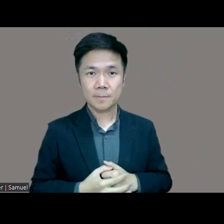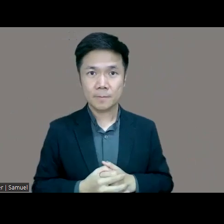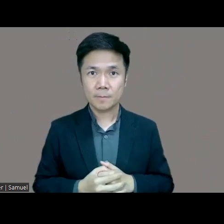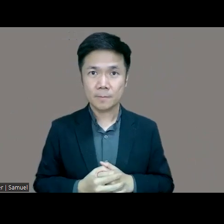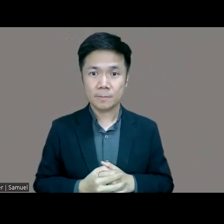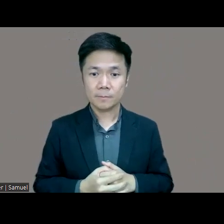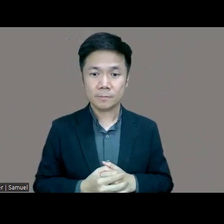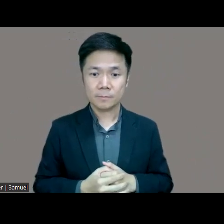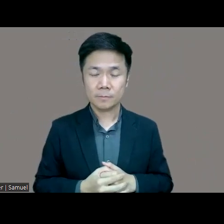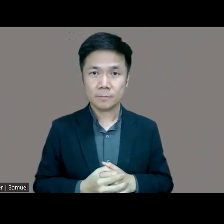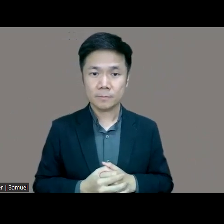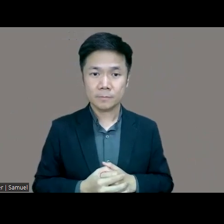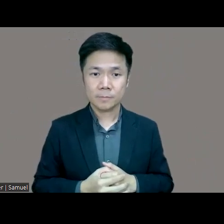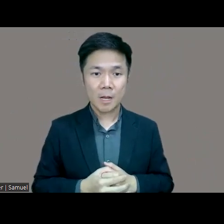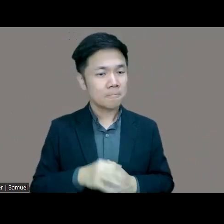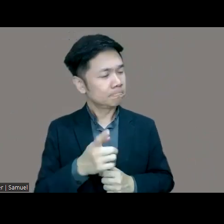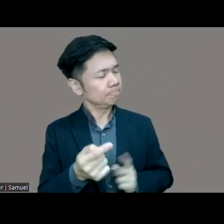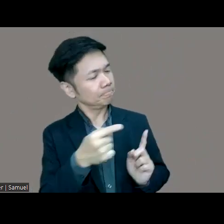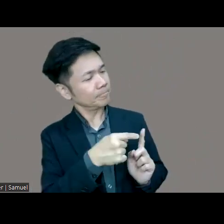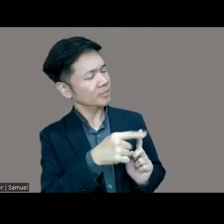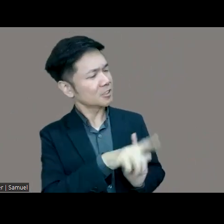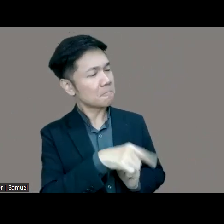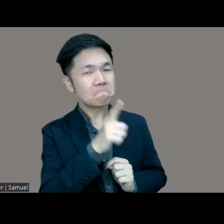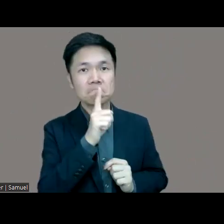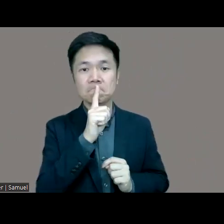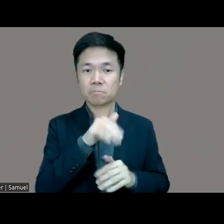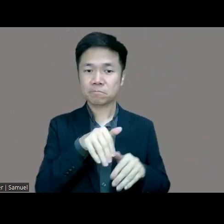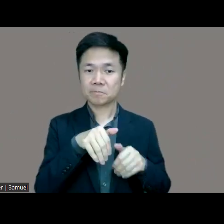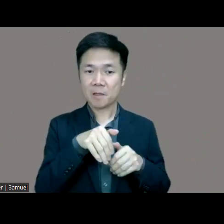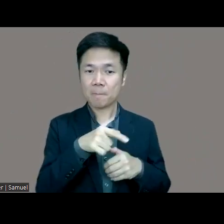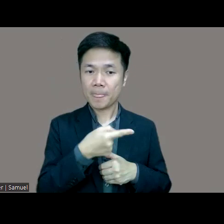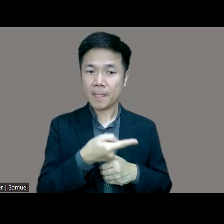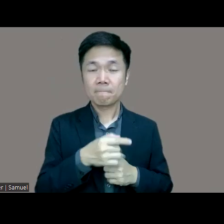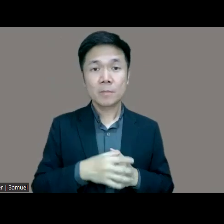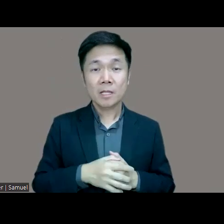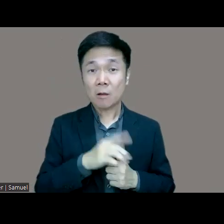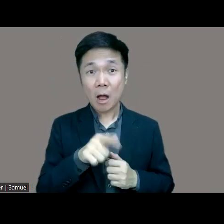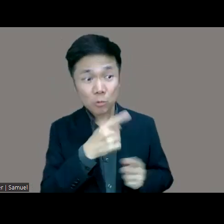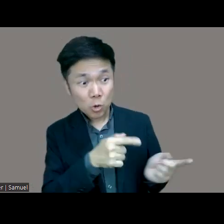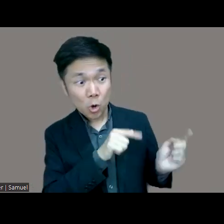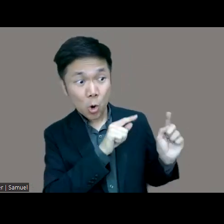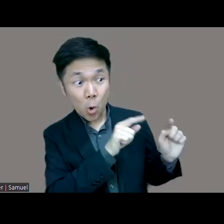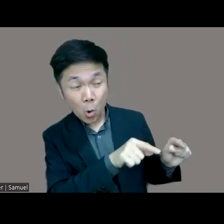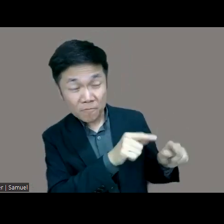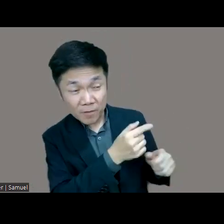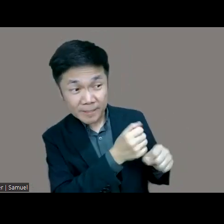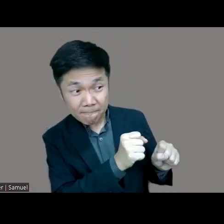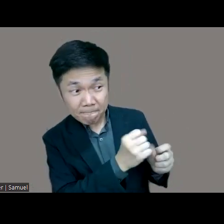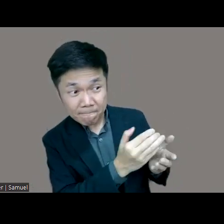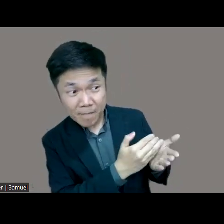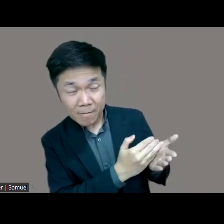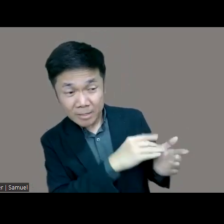pas venir porter en personne la procédure d'asile et ils vont permettre à